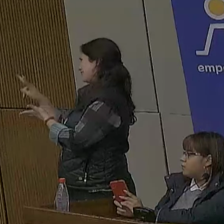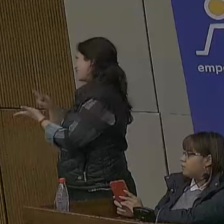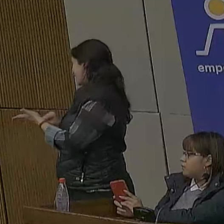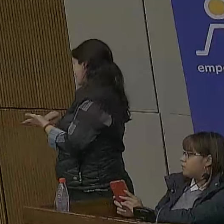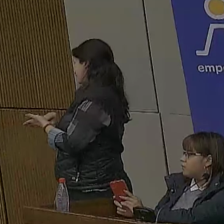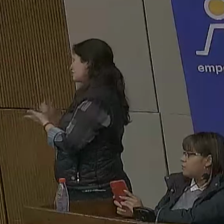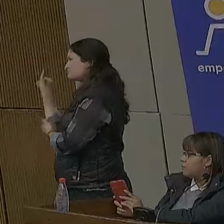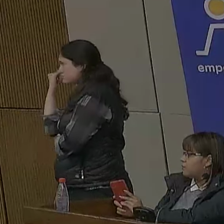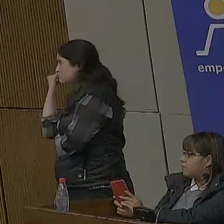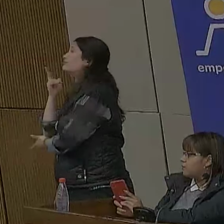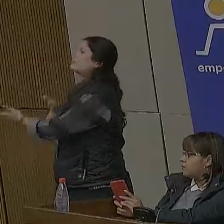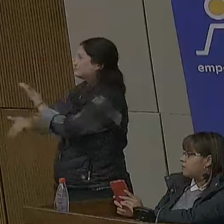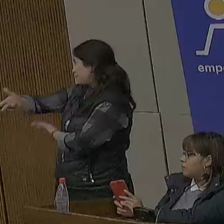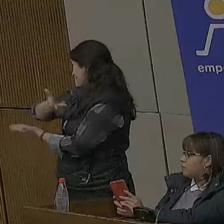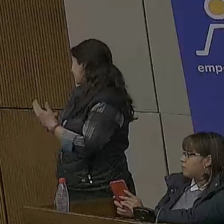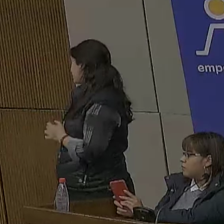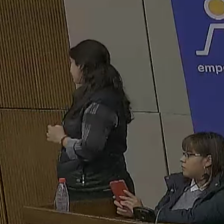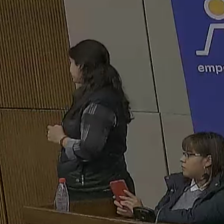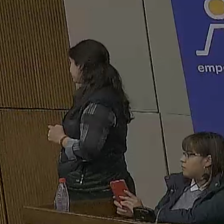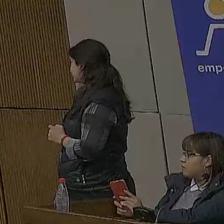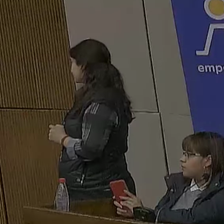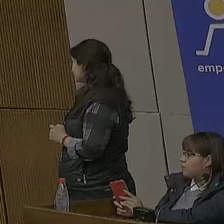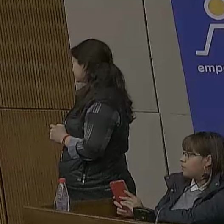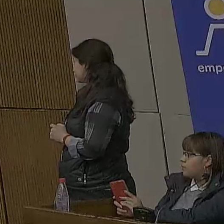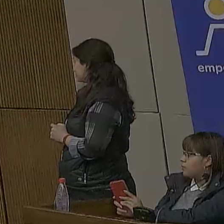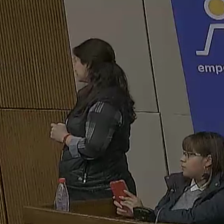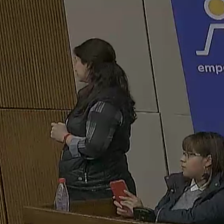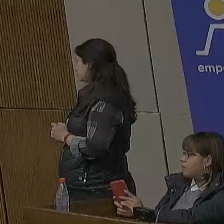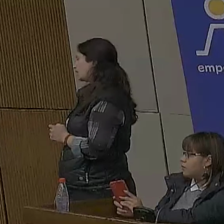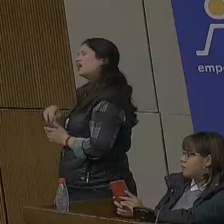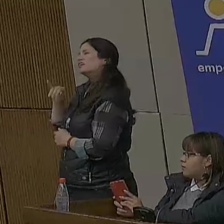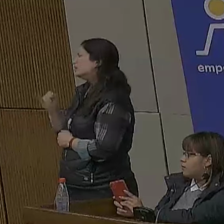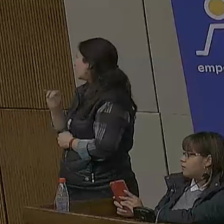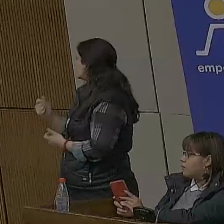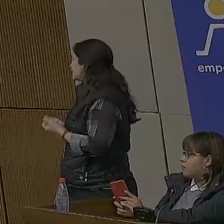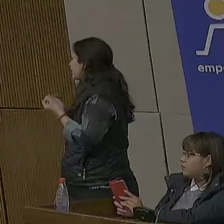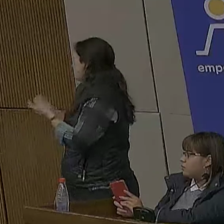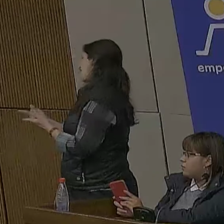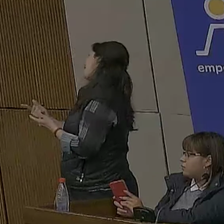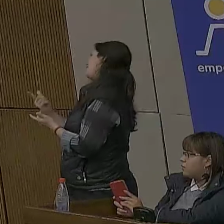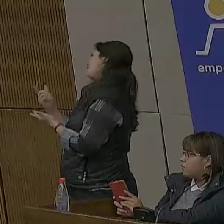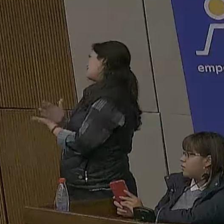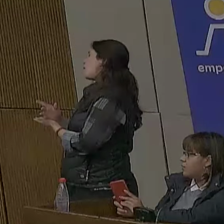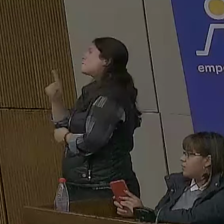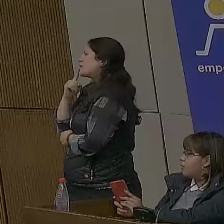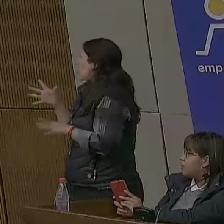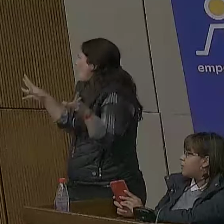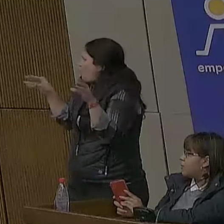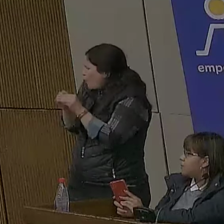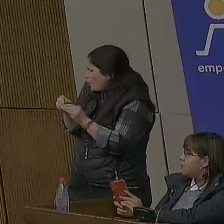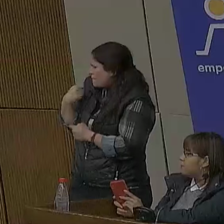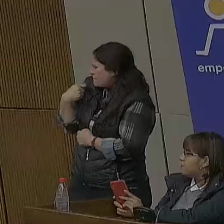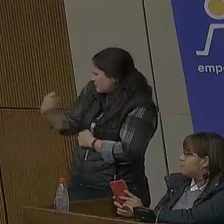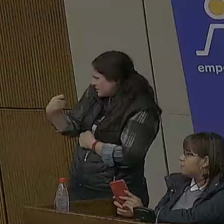También la persona con discapacidad visual, ella se maneja con el braille y también con un asistente, dice. Sí o sí hay que darle todo ese mecanismo